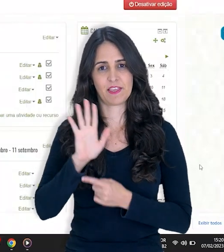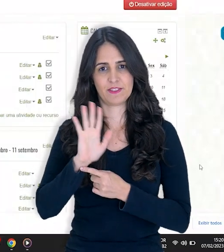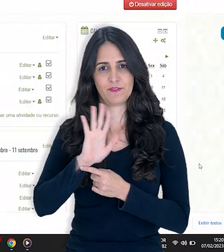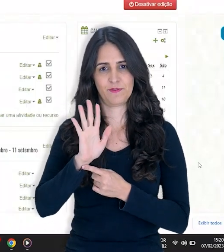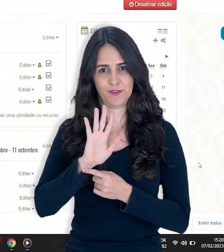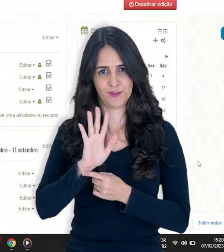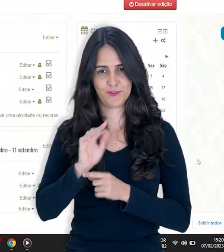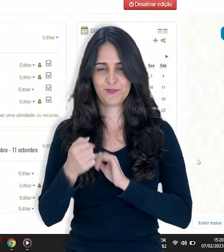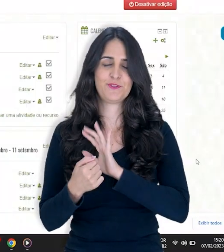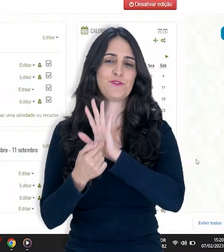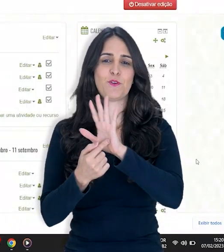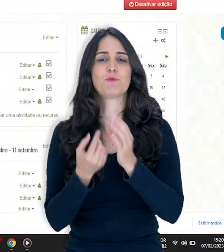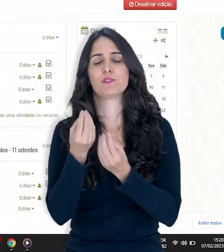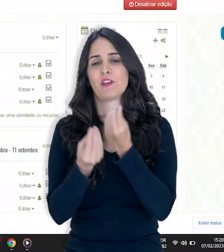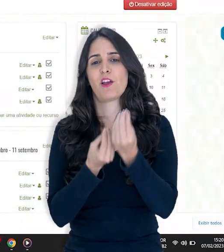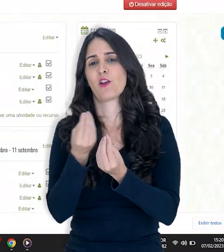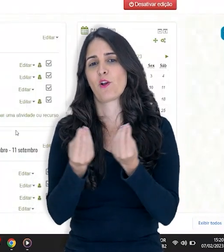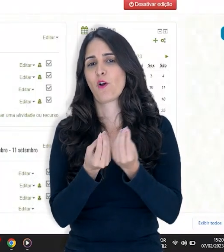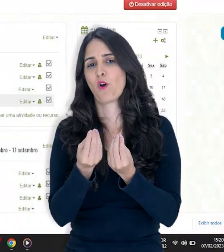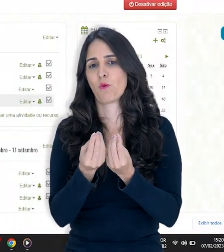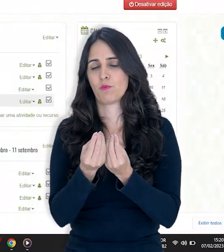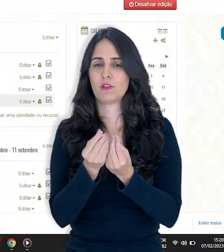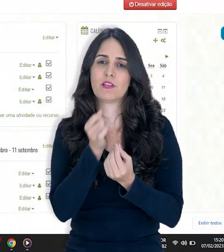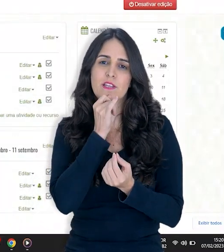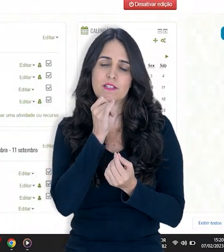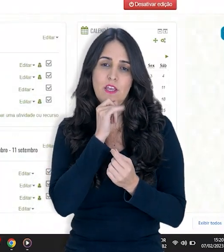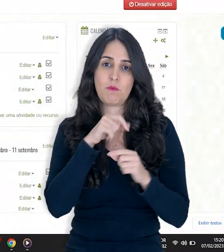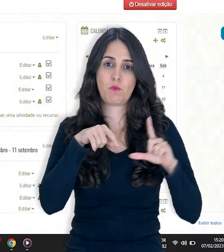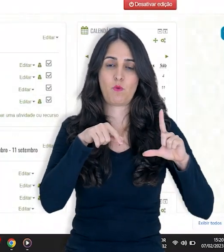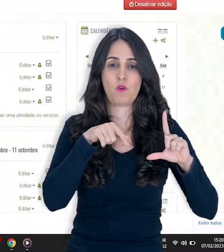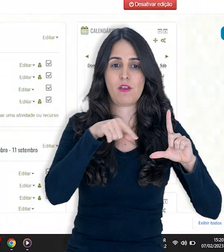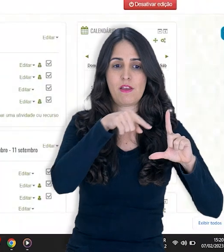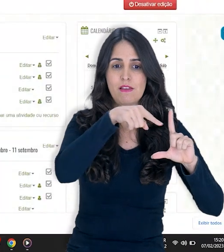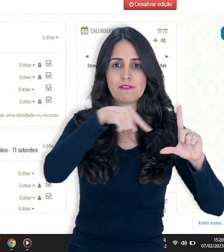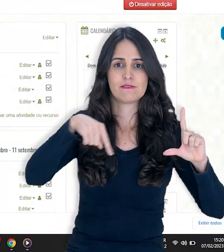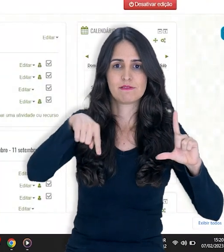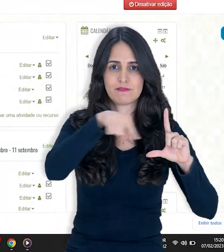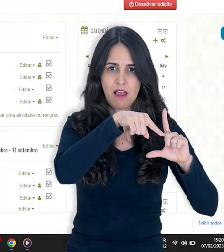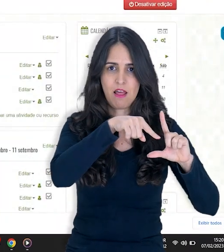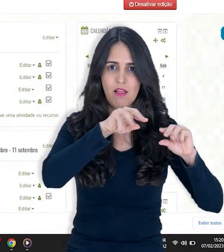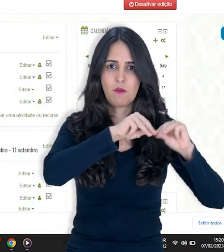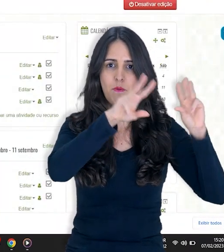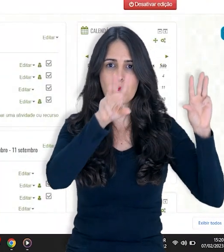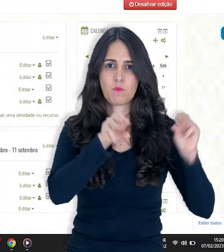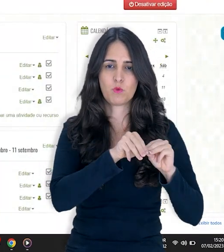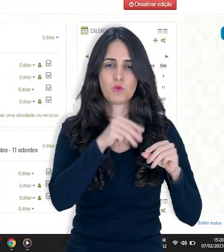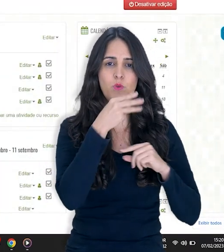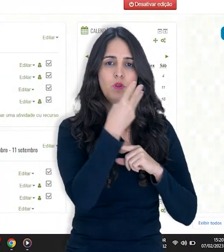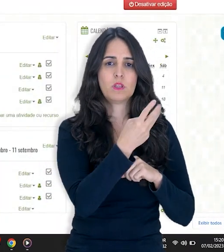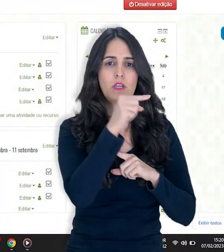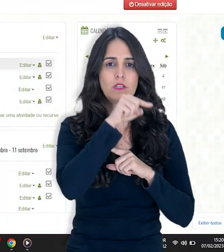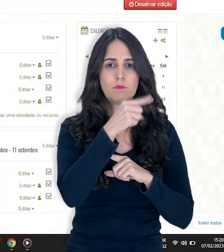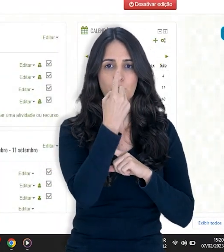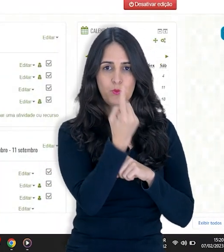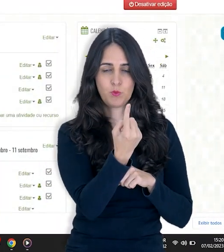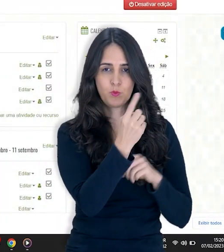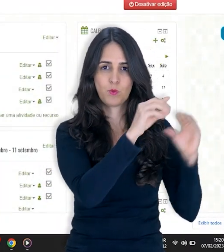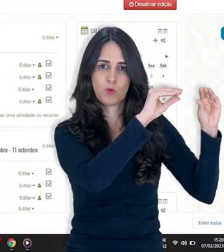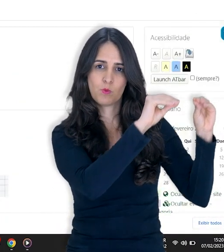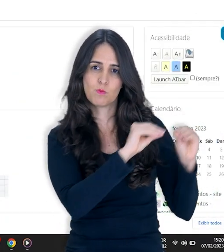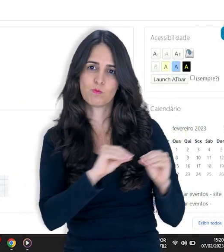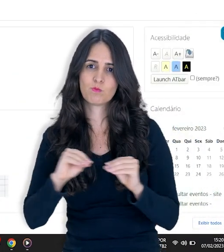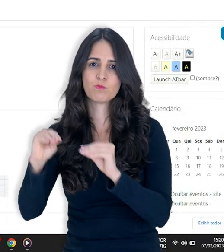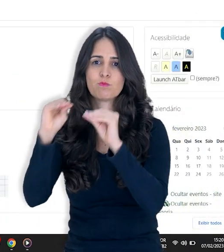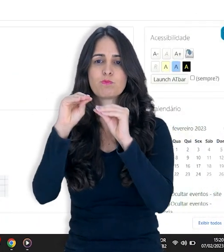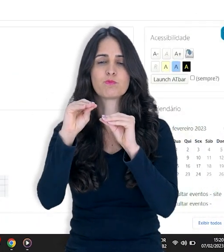Nesse vídeo, eu vou mostrar para você como levar uma atividade que está numa sala do Moodle 3.1 para uma